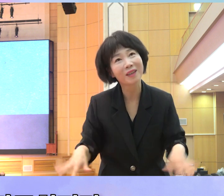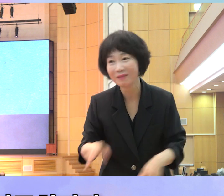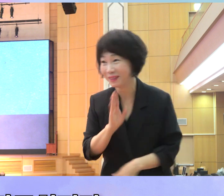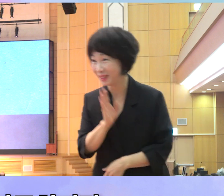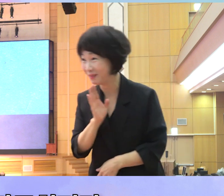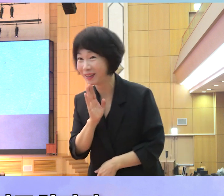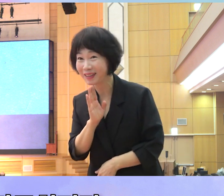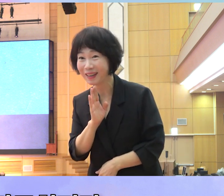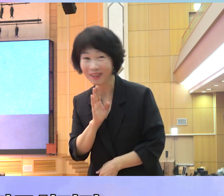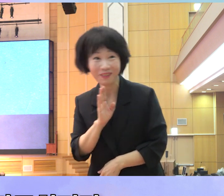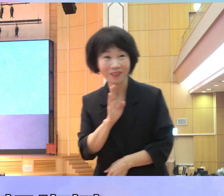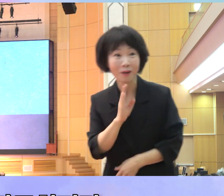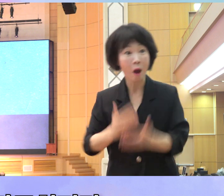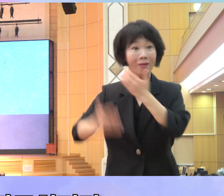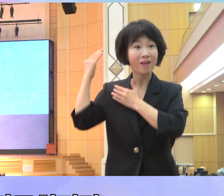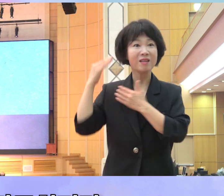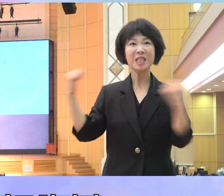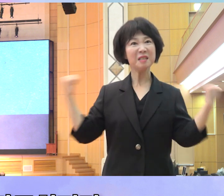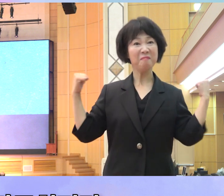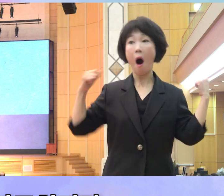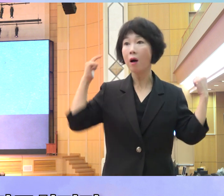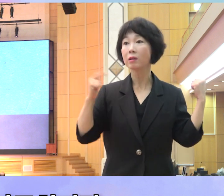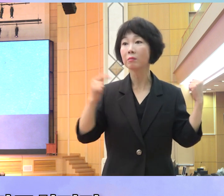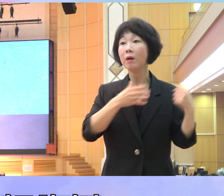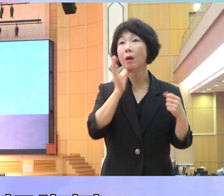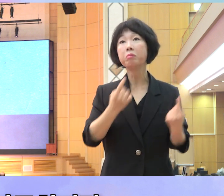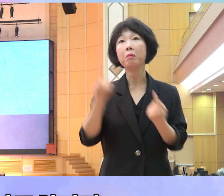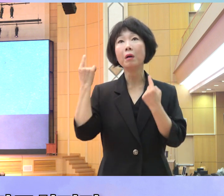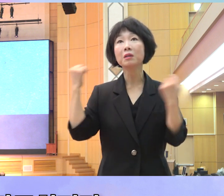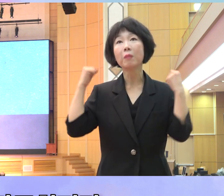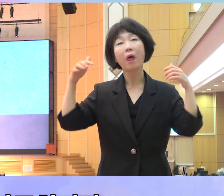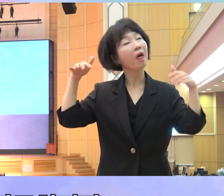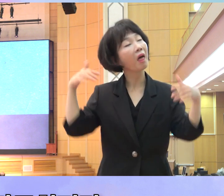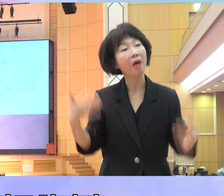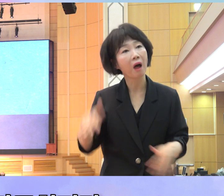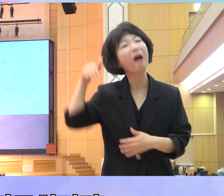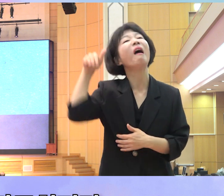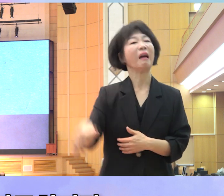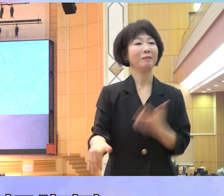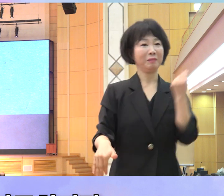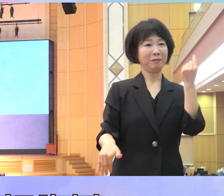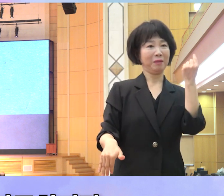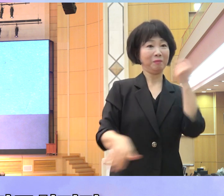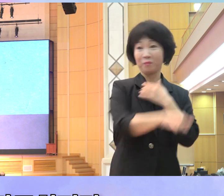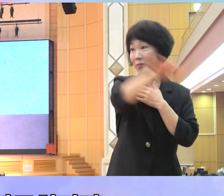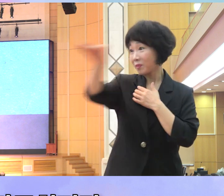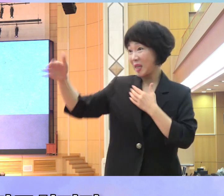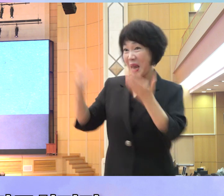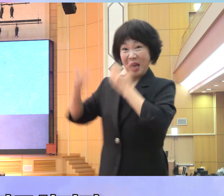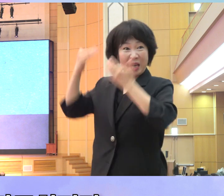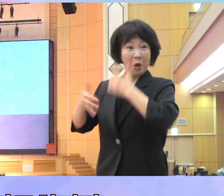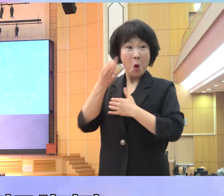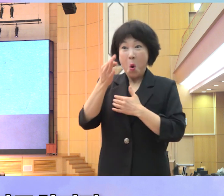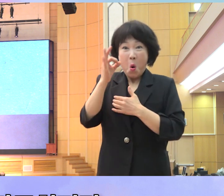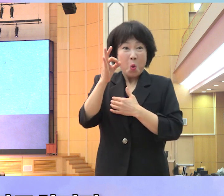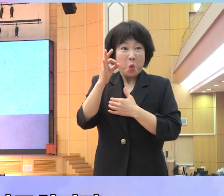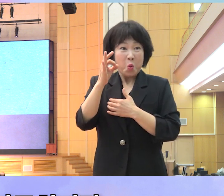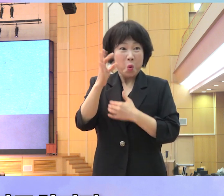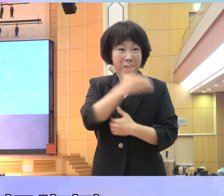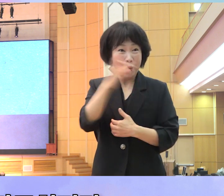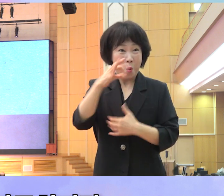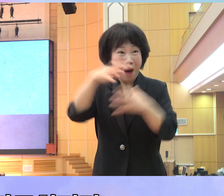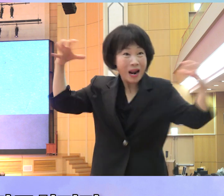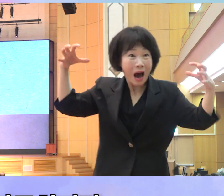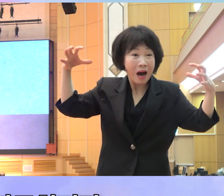인생이거든요. 그래서 언제가 돈이 많았을 때가 내 인생의 가장 행복한